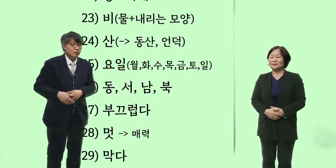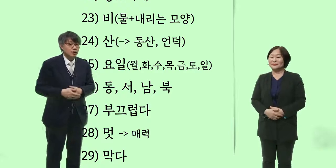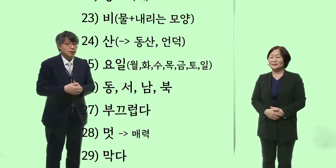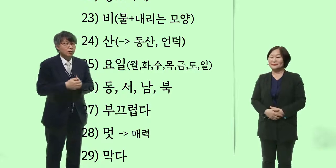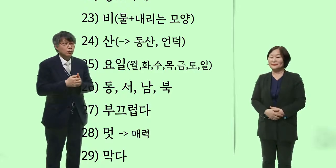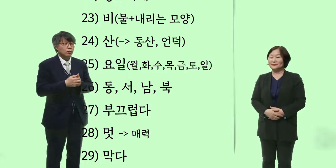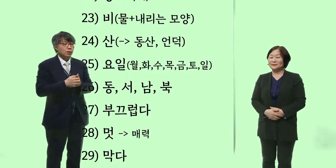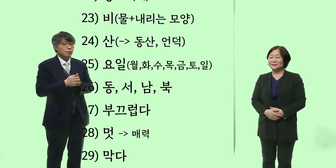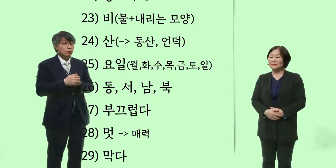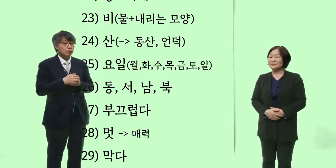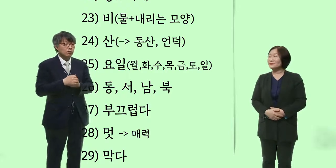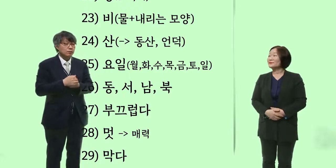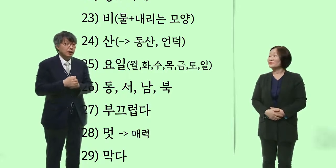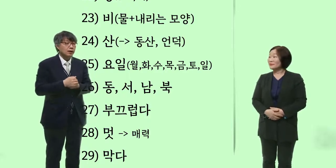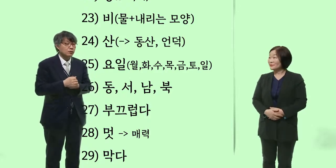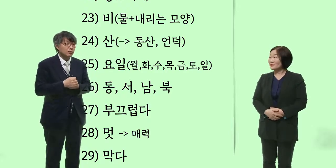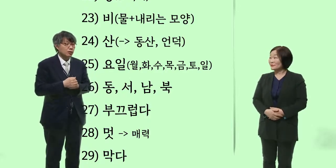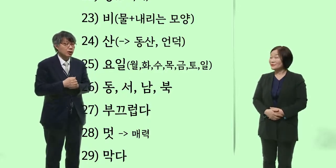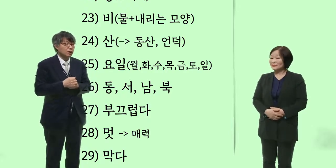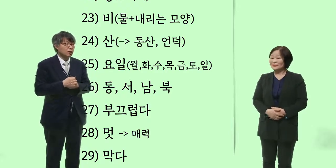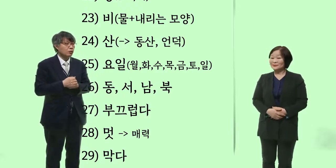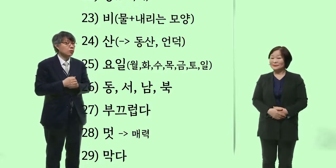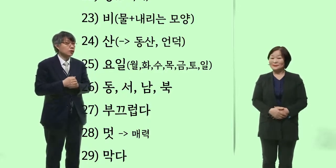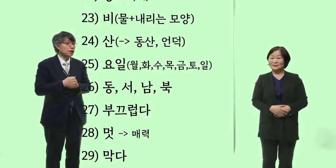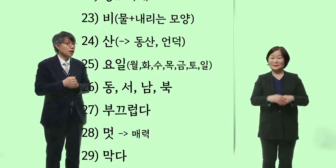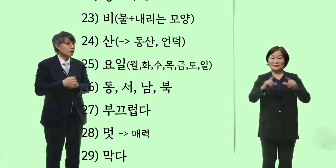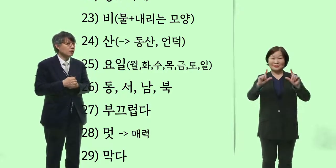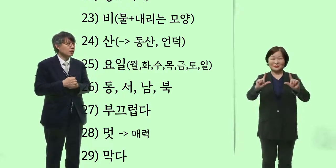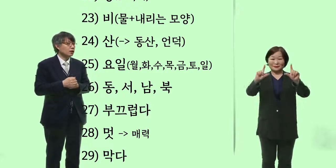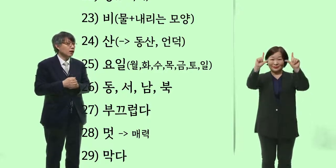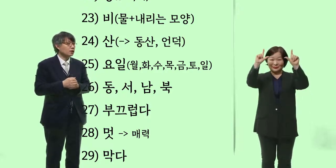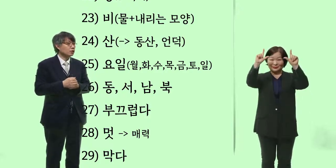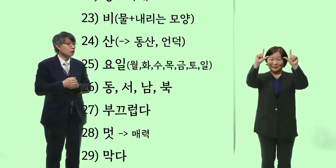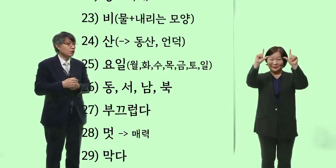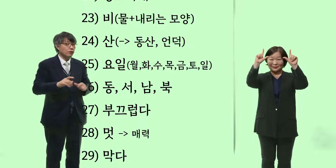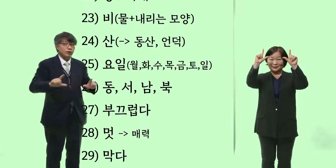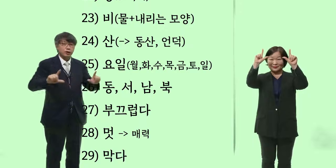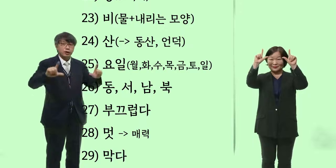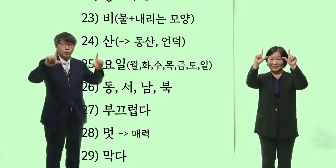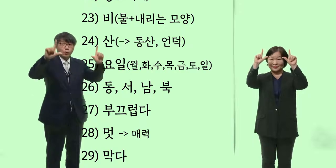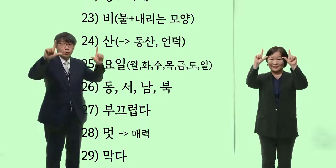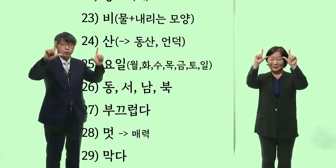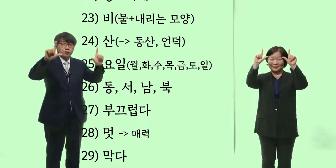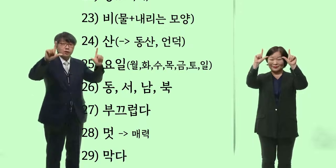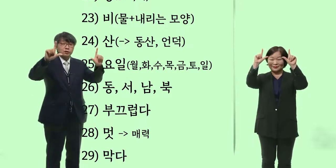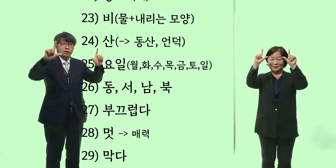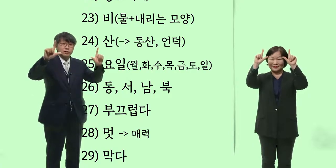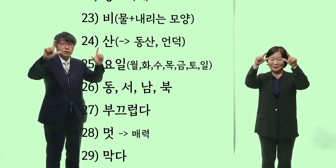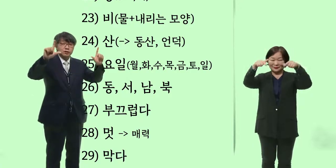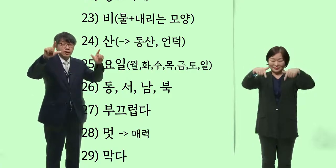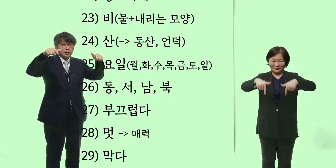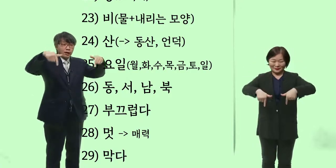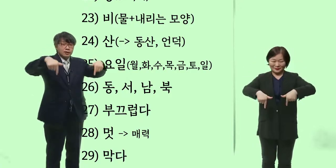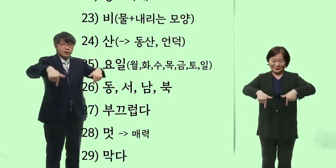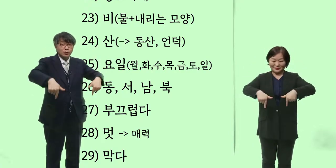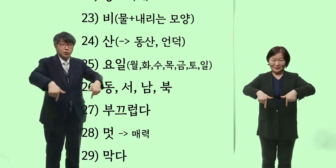이제 동서남북 방향을 좀 배워봐야 할 텐데, 동은 어떻게 할까요? 해 뜨는 곳이에요. 동. 서는 해지는